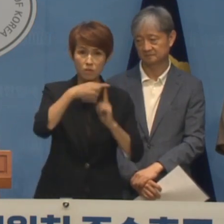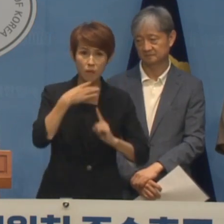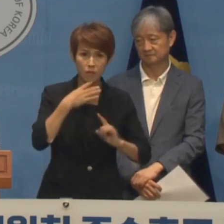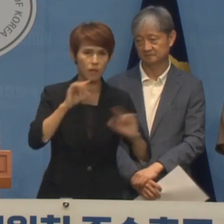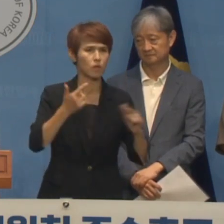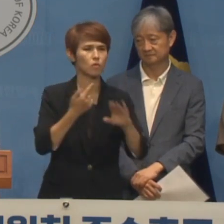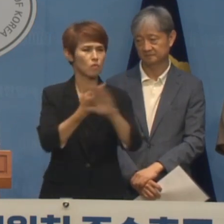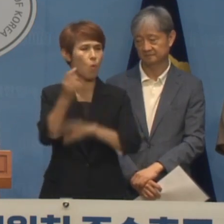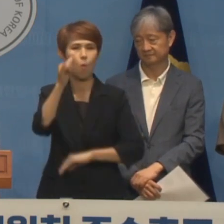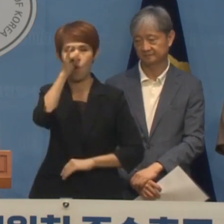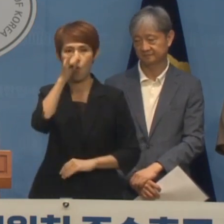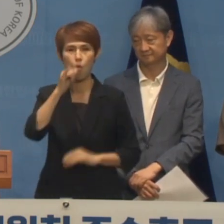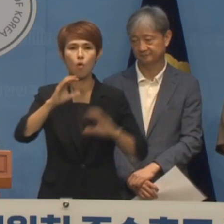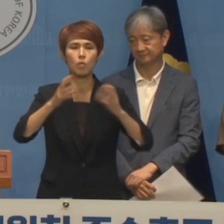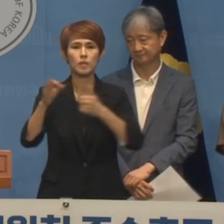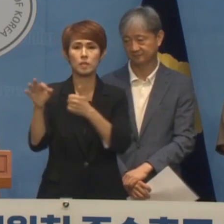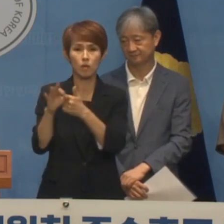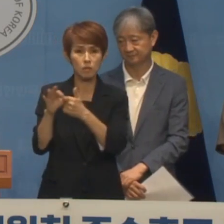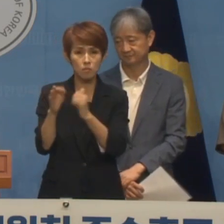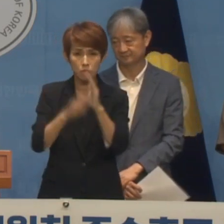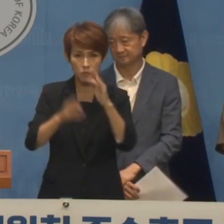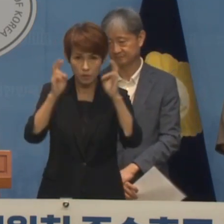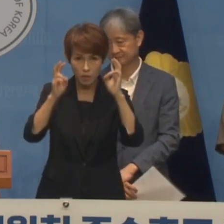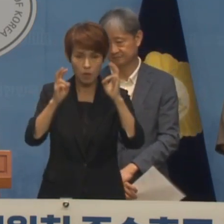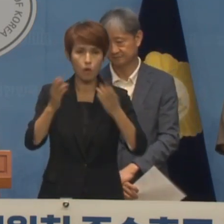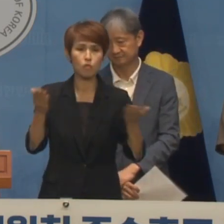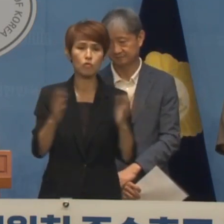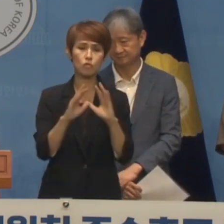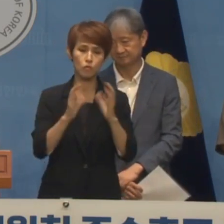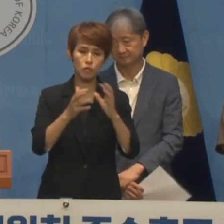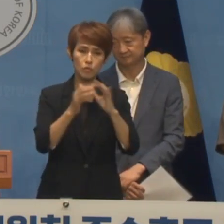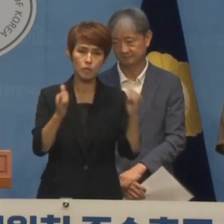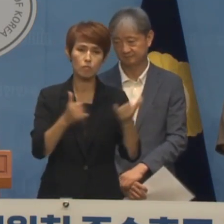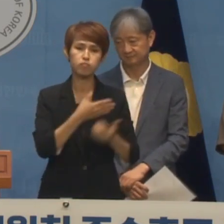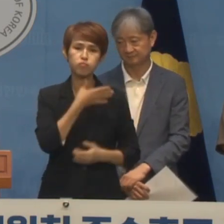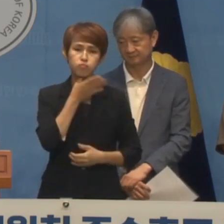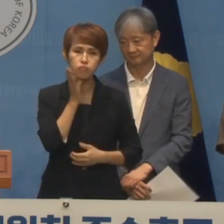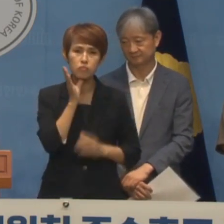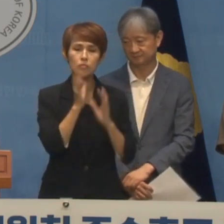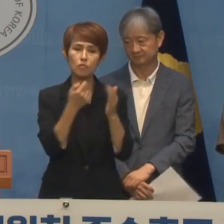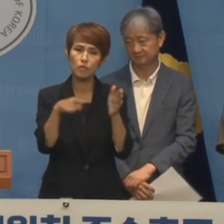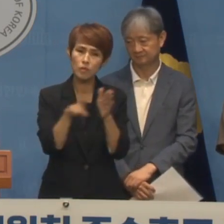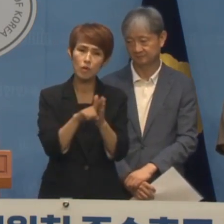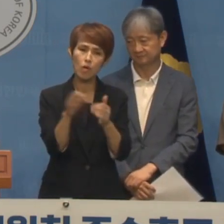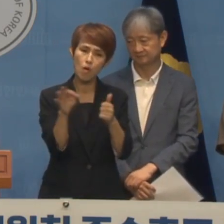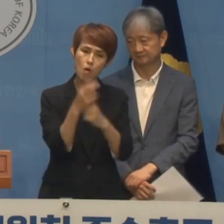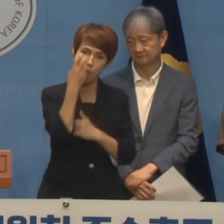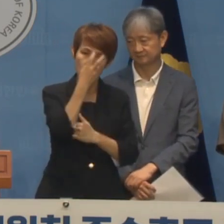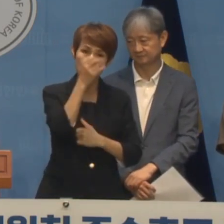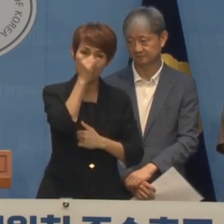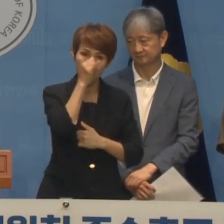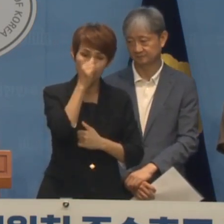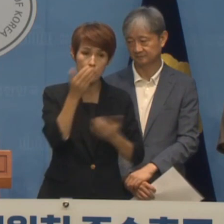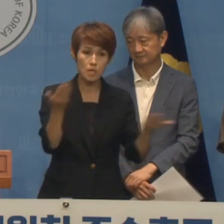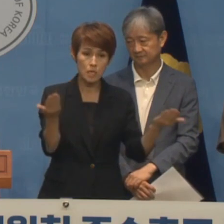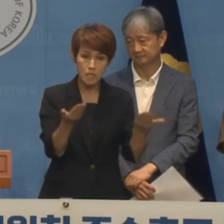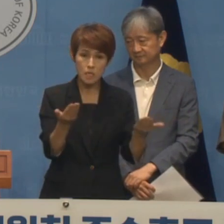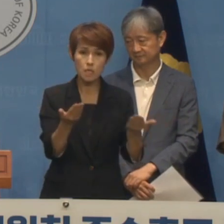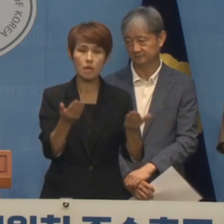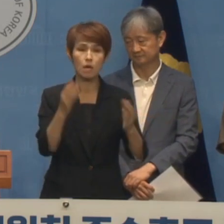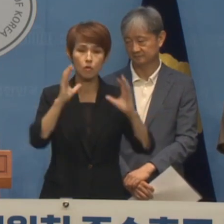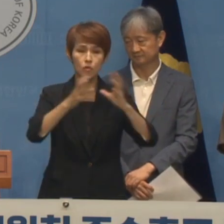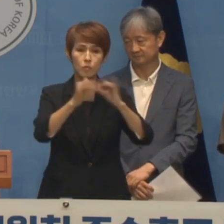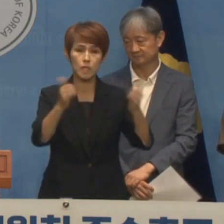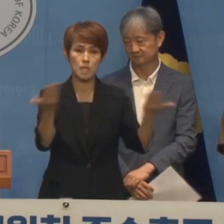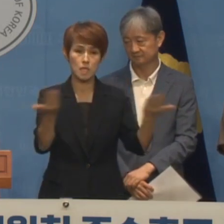뿐이겠습니까? 국민연금은 국민의 노후 자금을 관리하는 곳입니다. 국민의 일자리를 이렇게 산산조각 내고 있는 MBK에